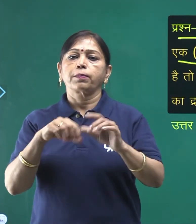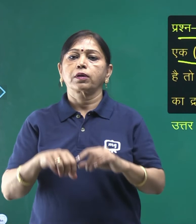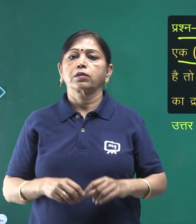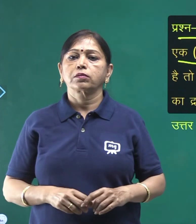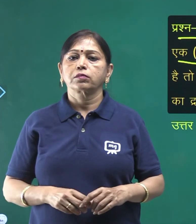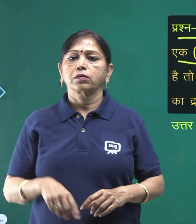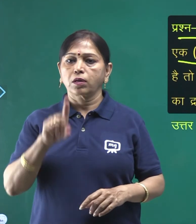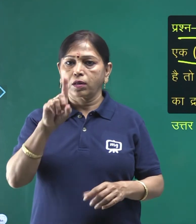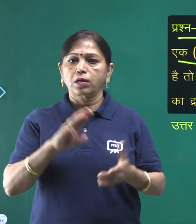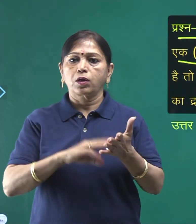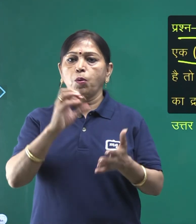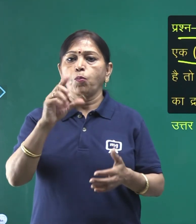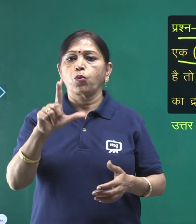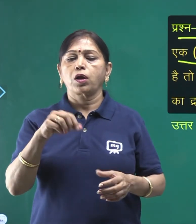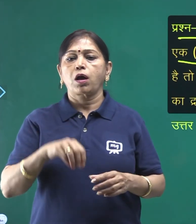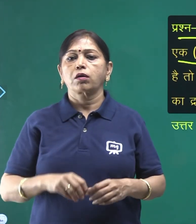1 मोल का